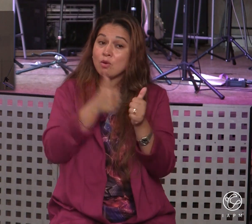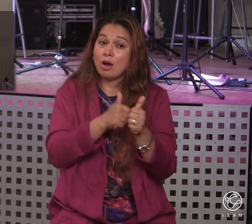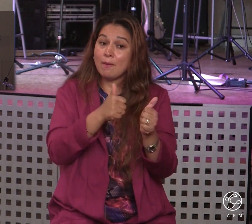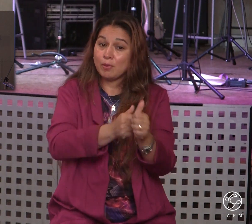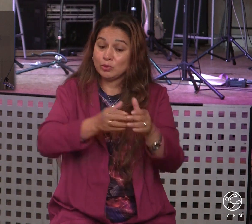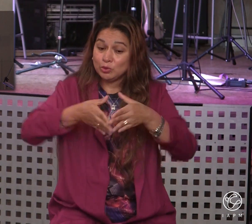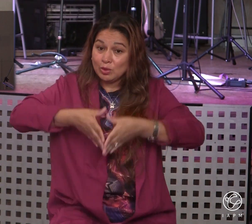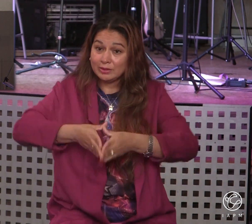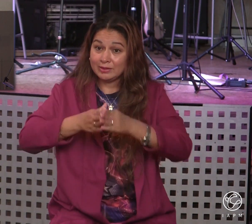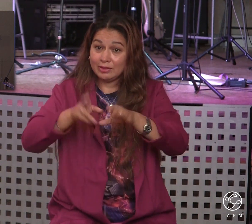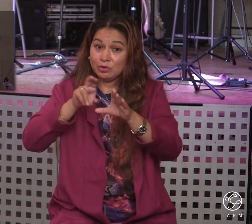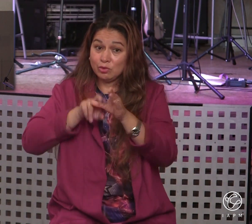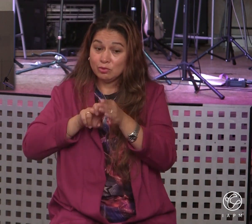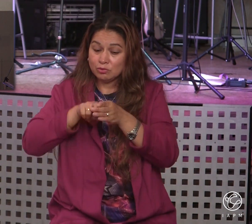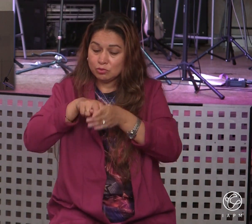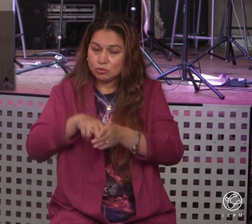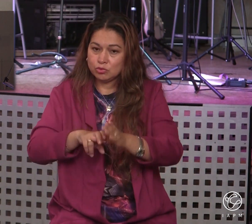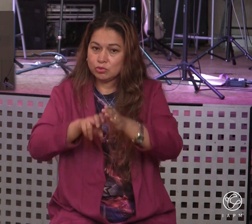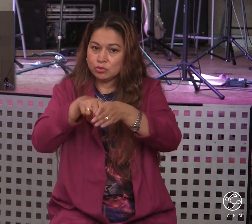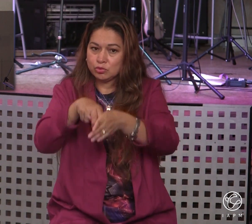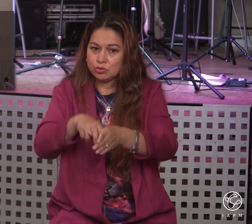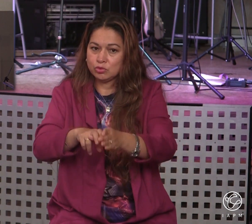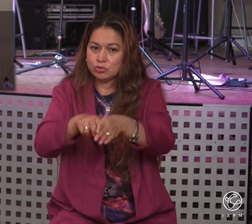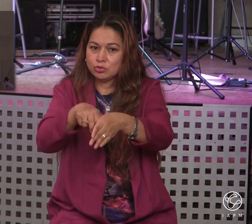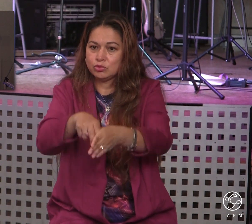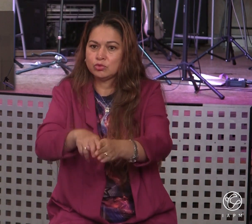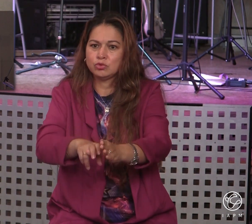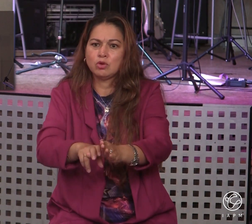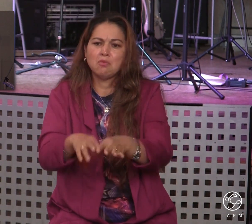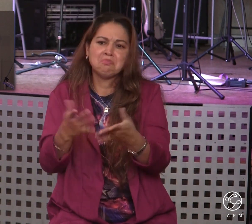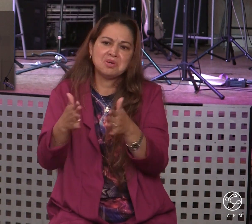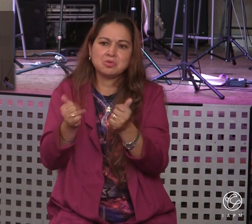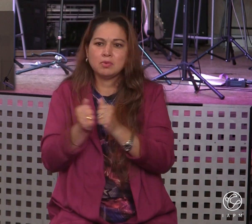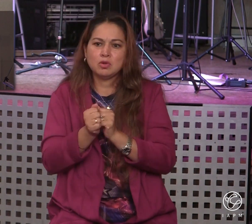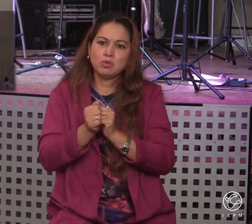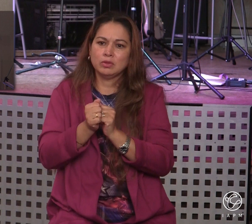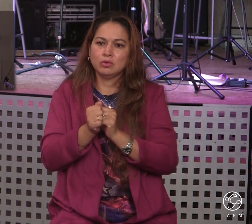¿Te puedes hacer una idea cómo iba el negocio?